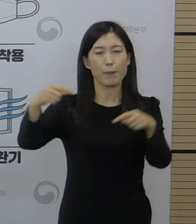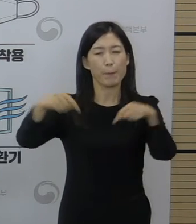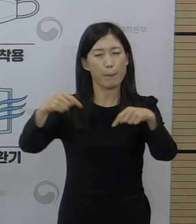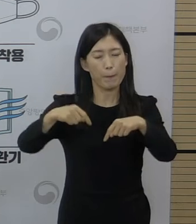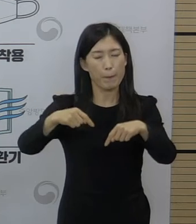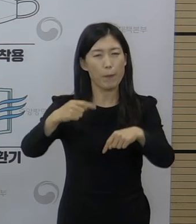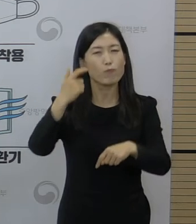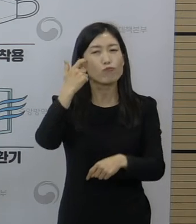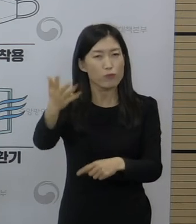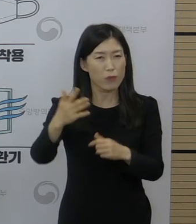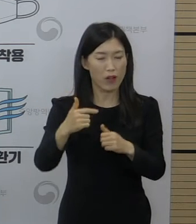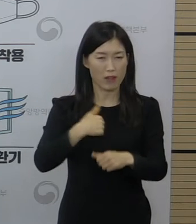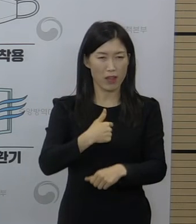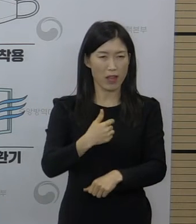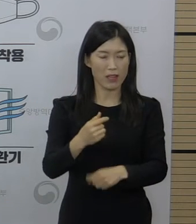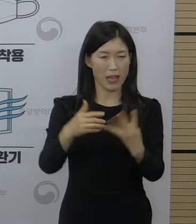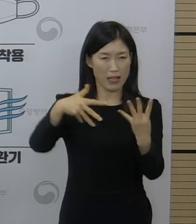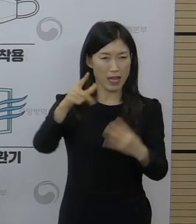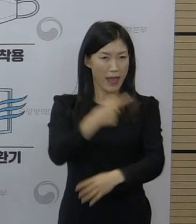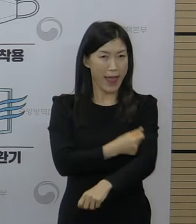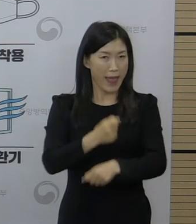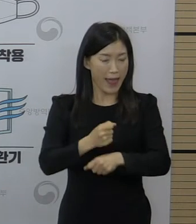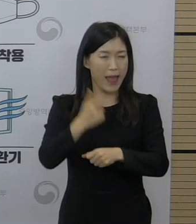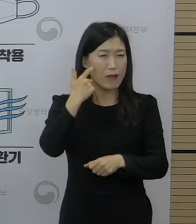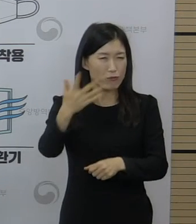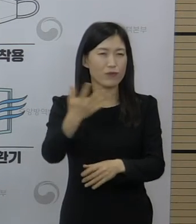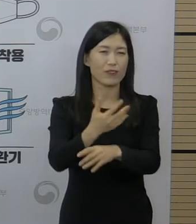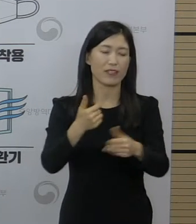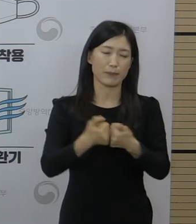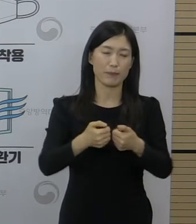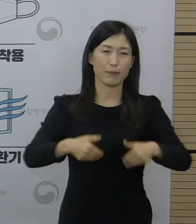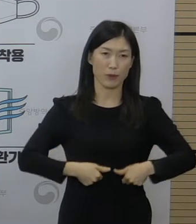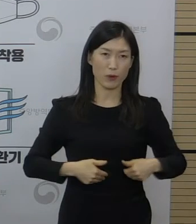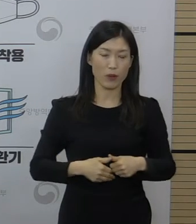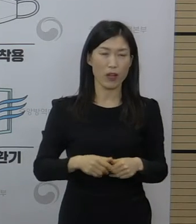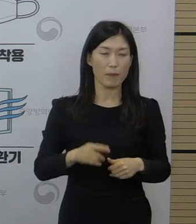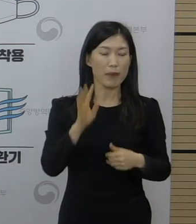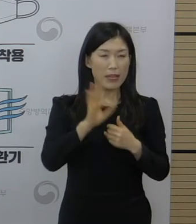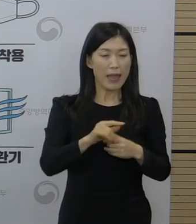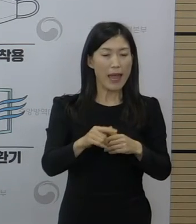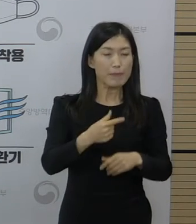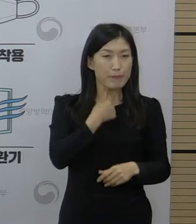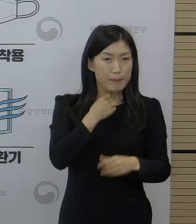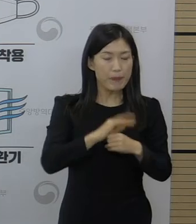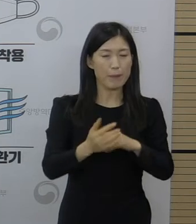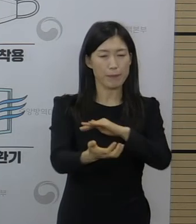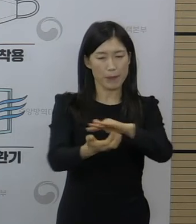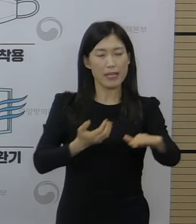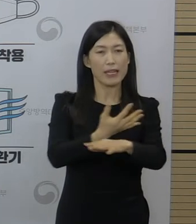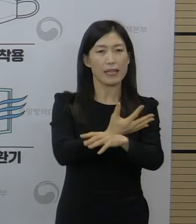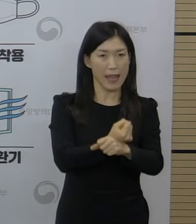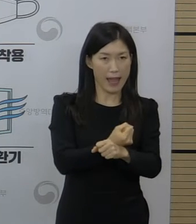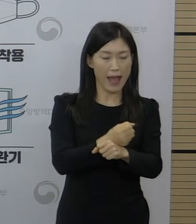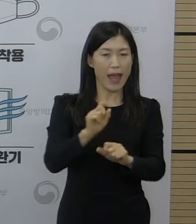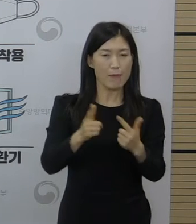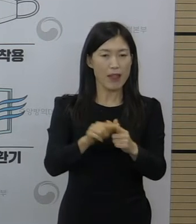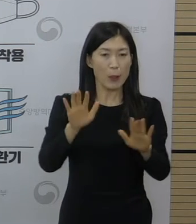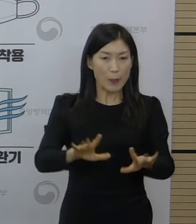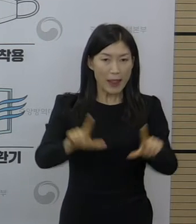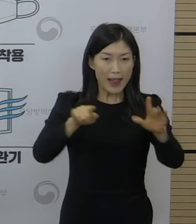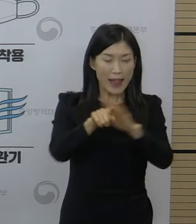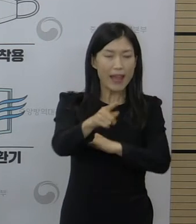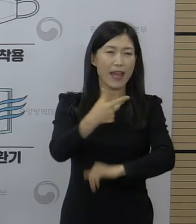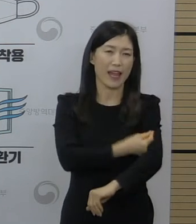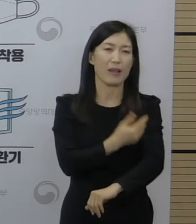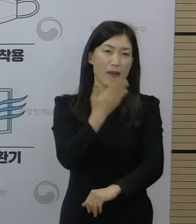접종을 통해 접종이 가능하십니다. 오늘부터 사전 예약과 당일 접종이 시작되며 사전 예약을 할